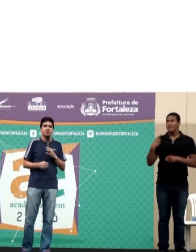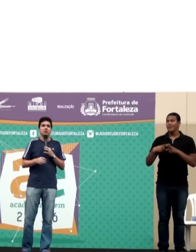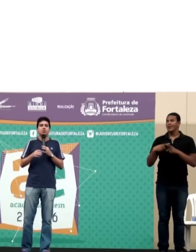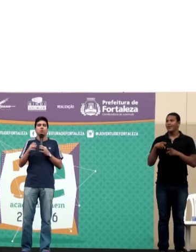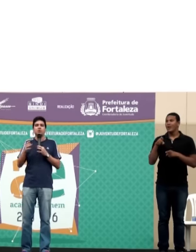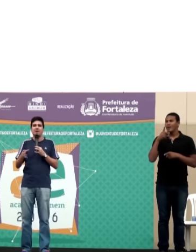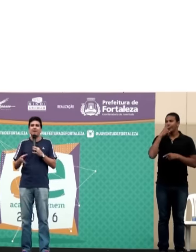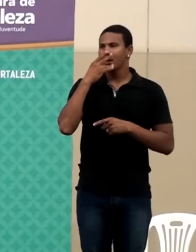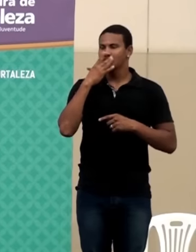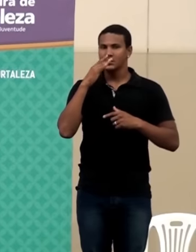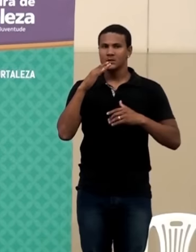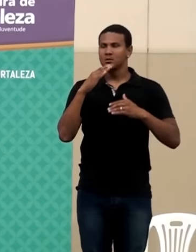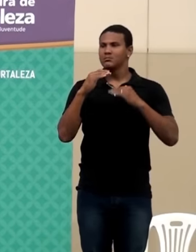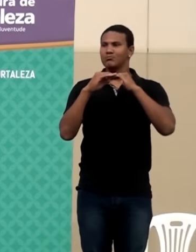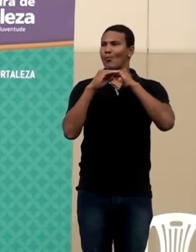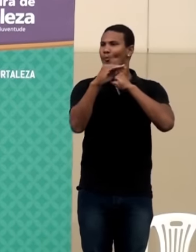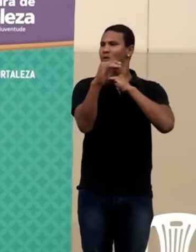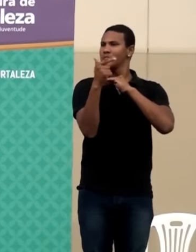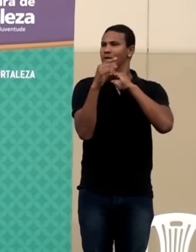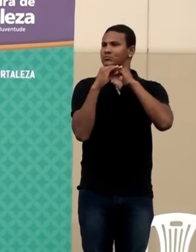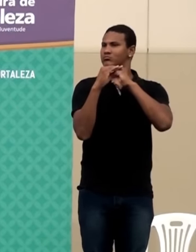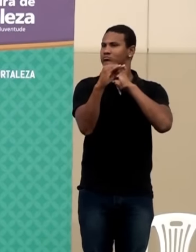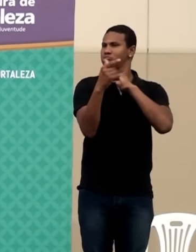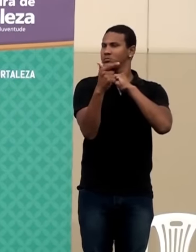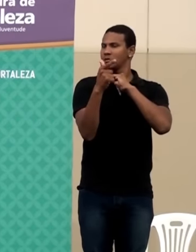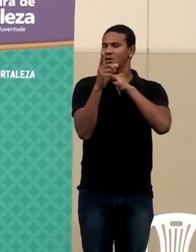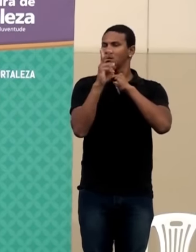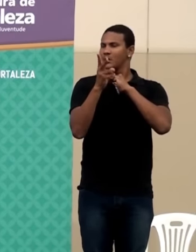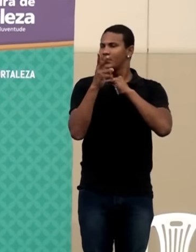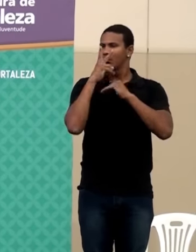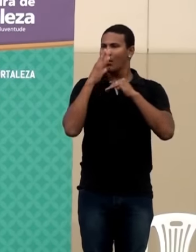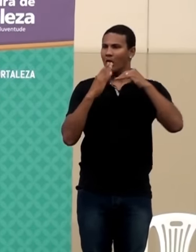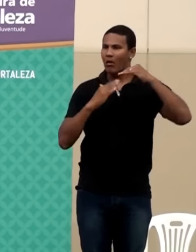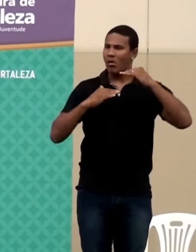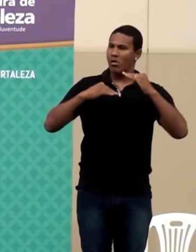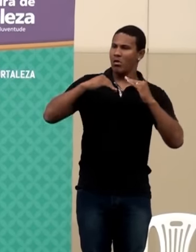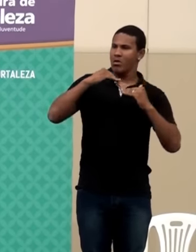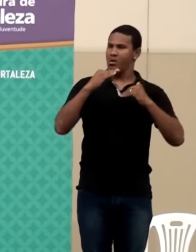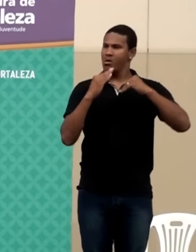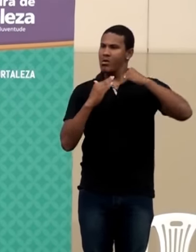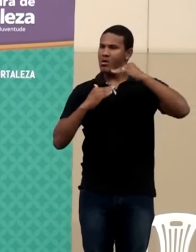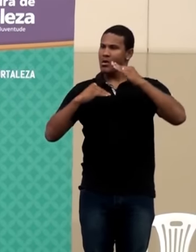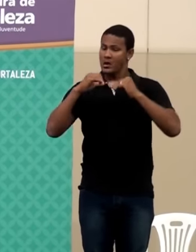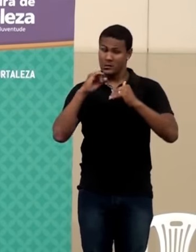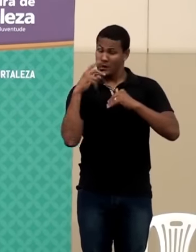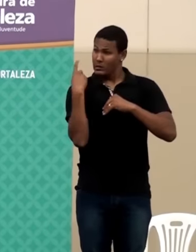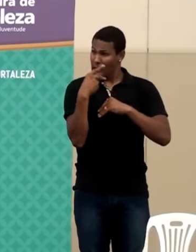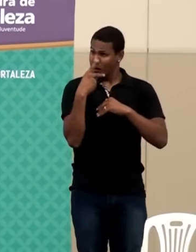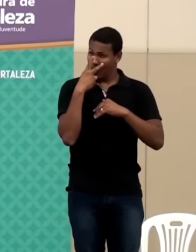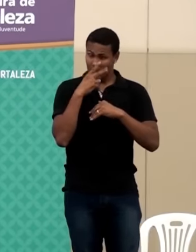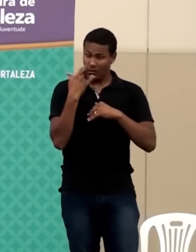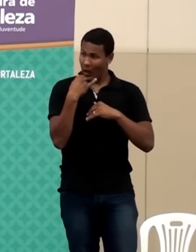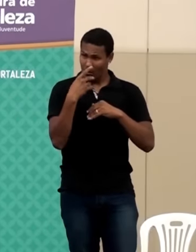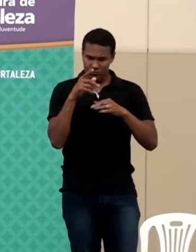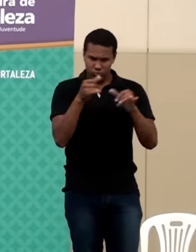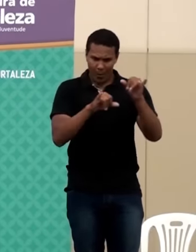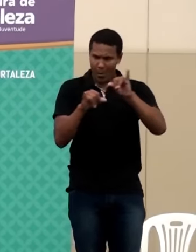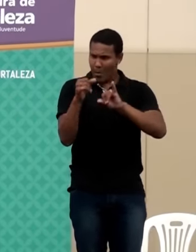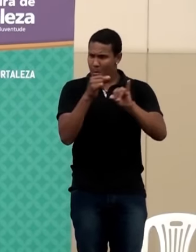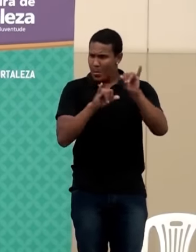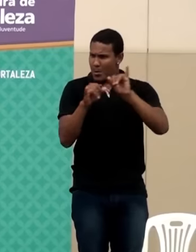estabilidade. Quando o H2SO3 se forma, ele vai sofrer uma decomposição para formar água e